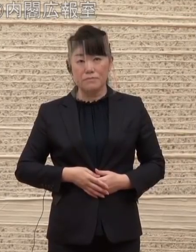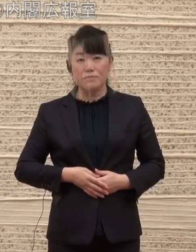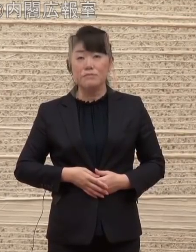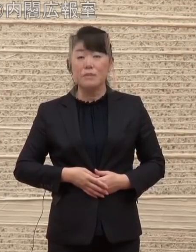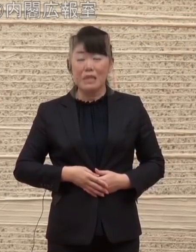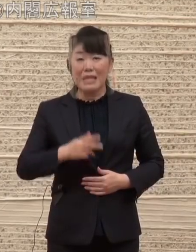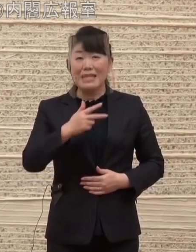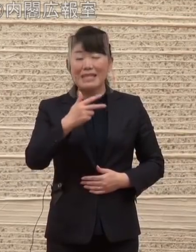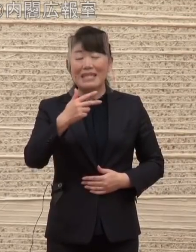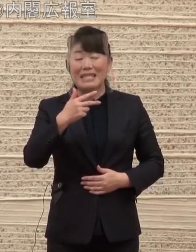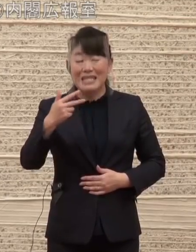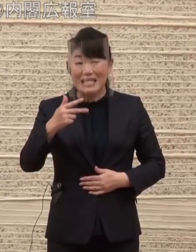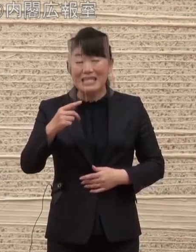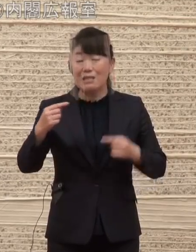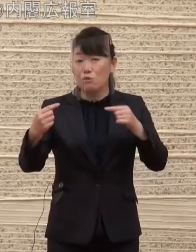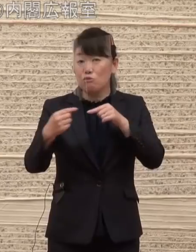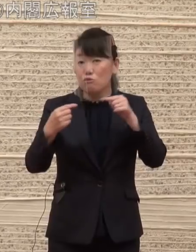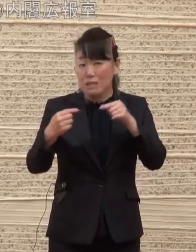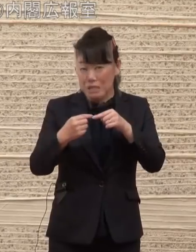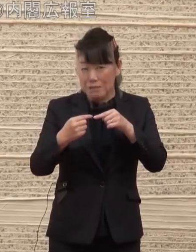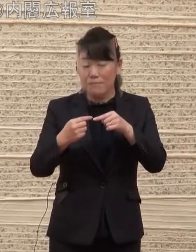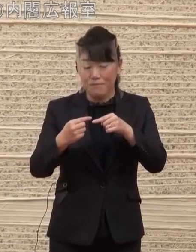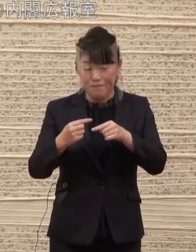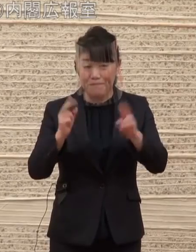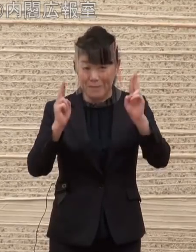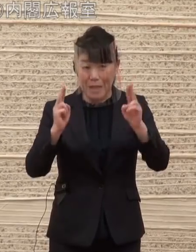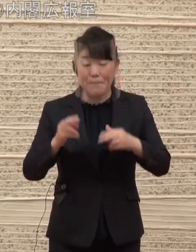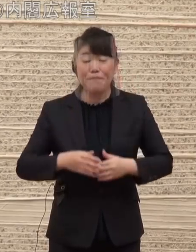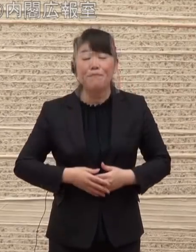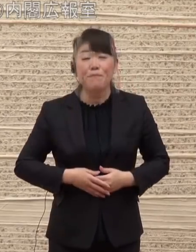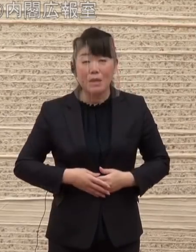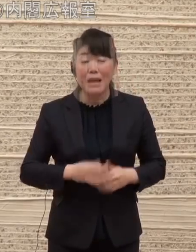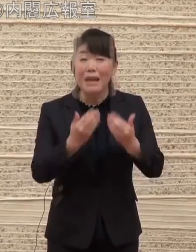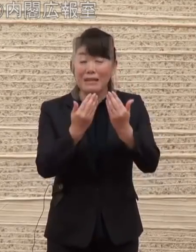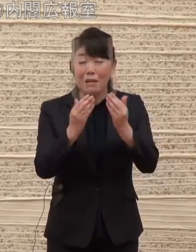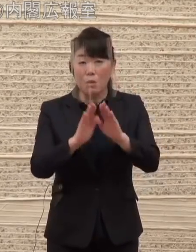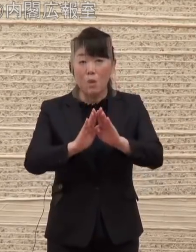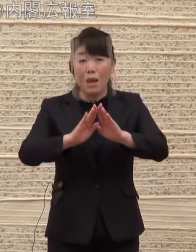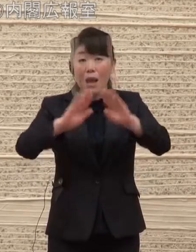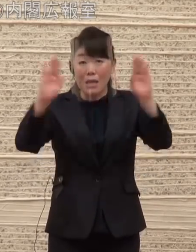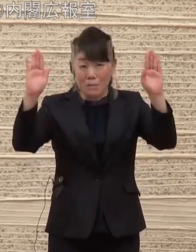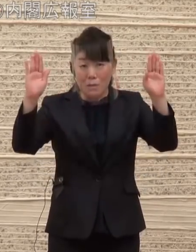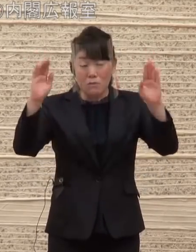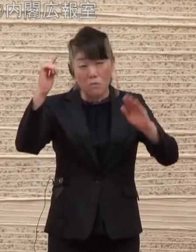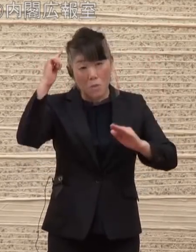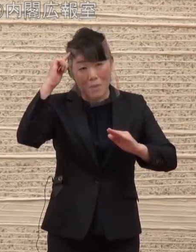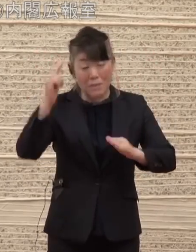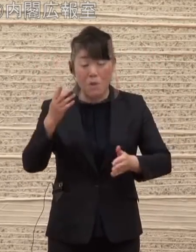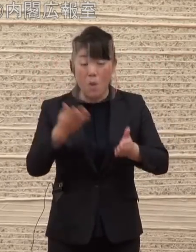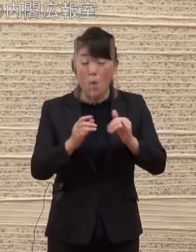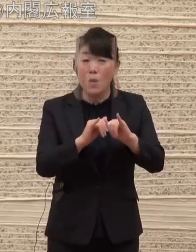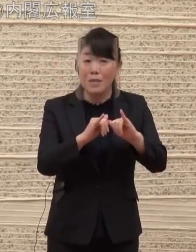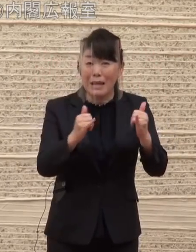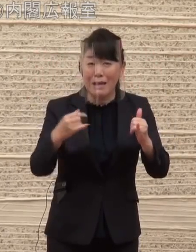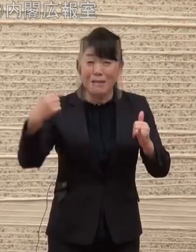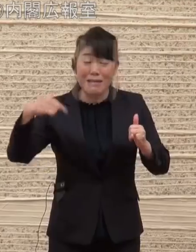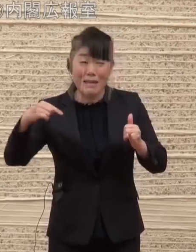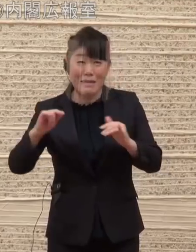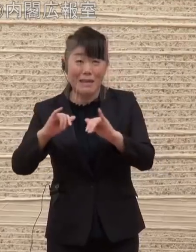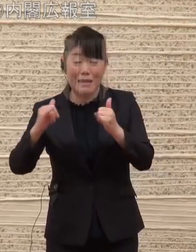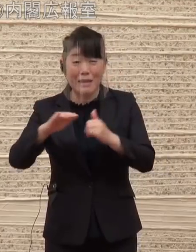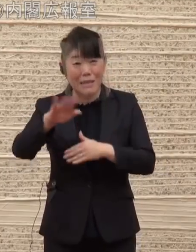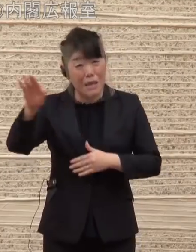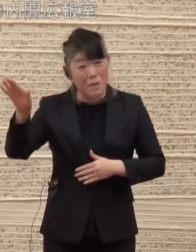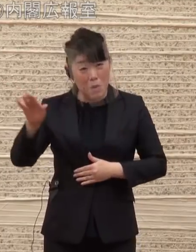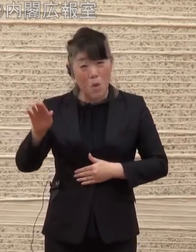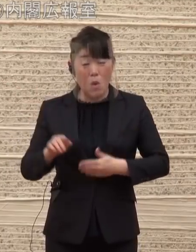すいません時事通信社書ですえっとあの学校がまあ再開していくにあたってあのが保護者の方々も先生方を方もです